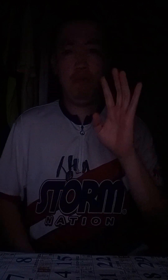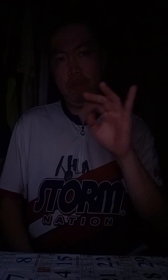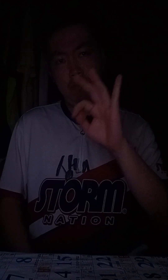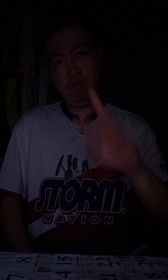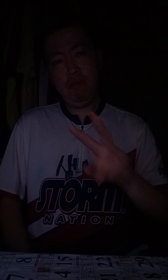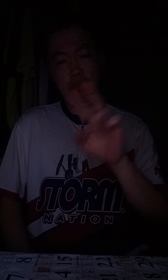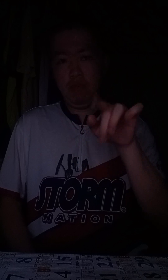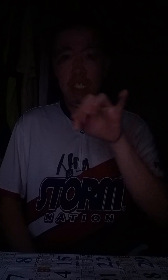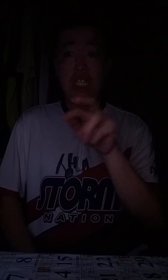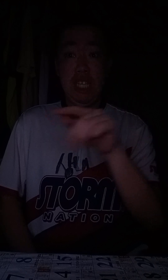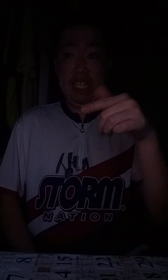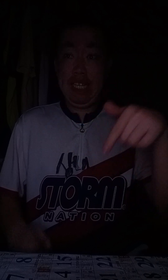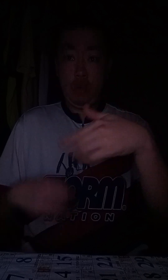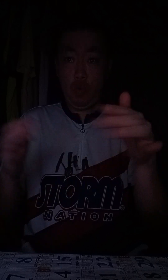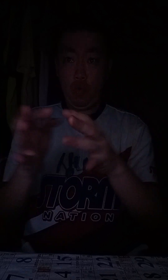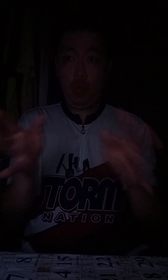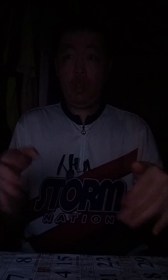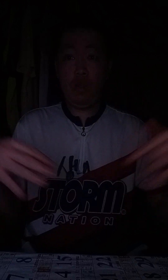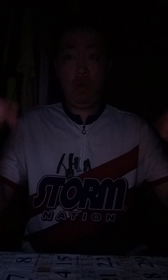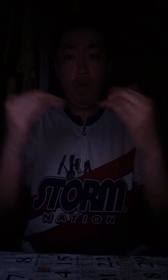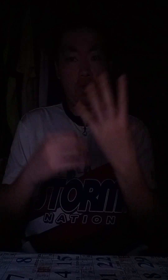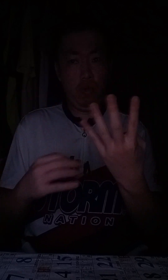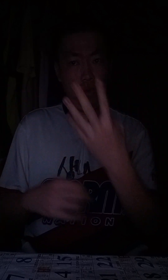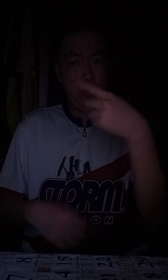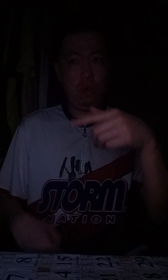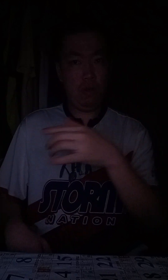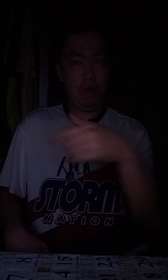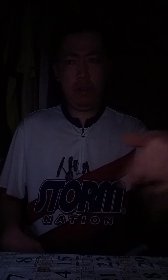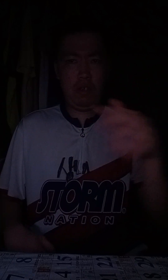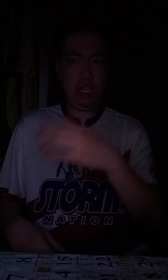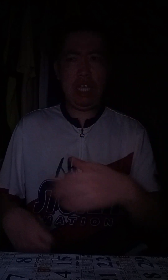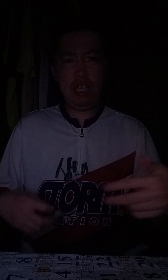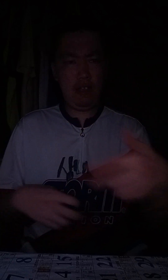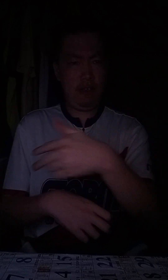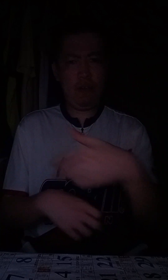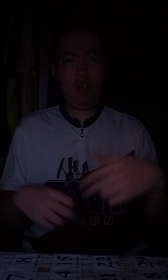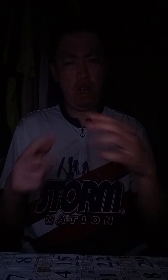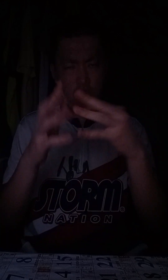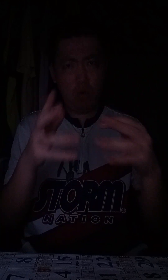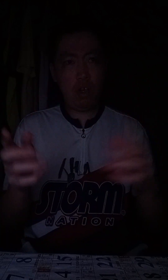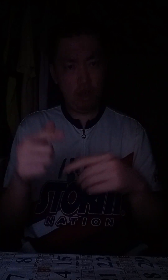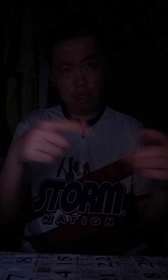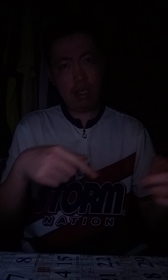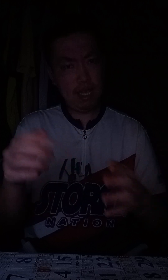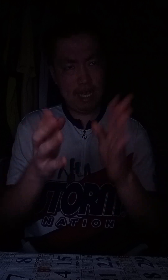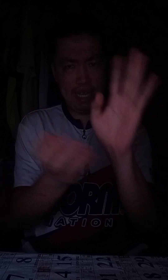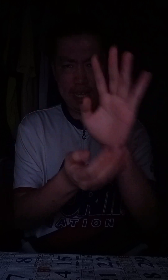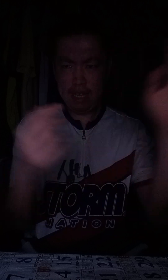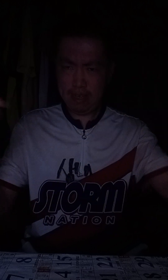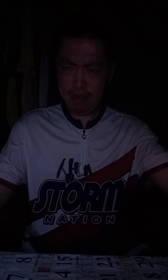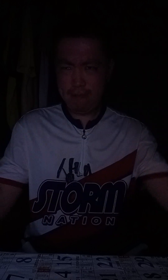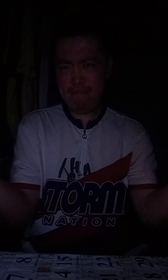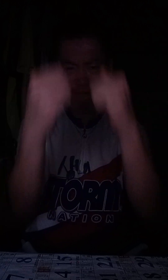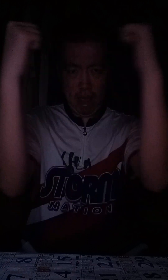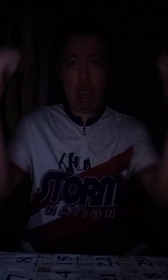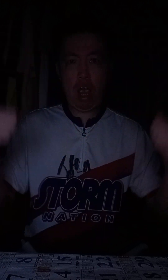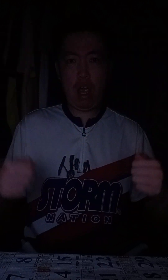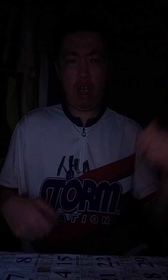11시쯤 서울 금천구 시흥 사거리에서 직진하던 마을버스와 좌회전하던 택시가 부딪혔습니다. 이 사고로